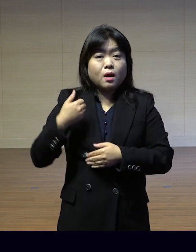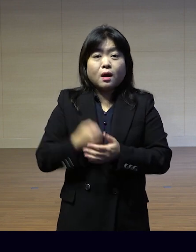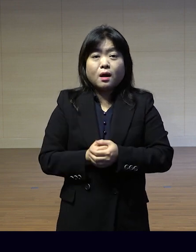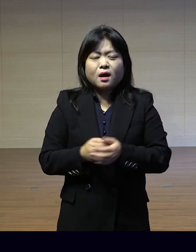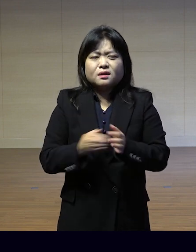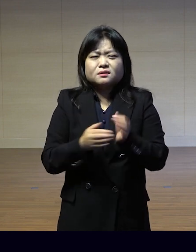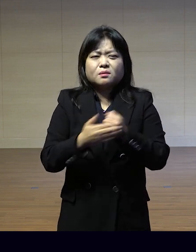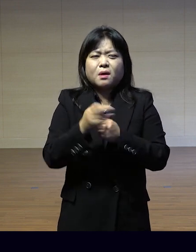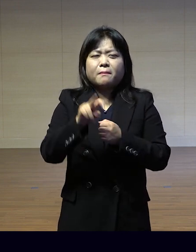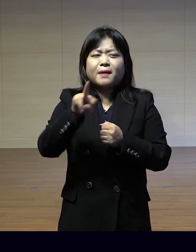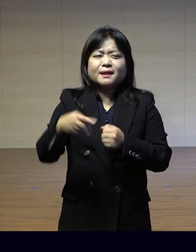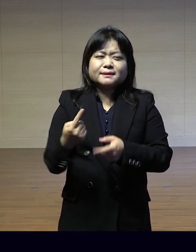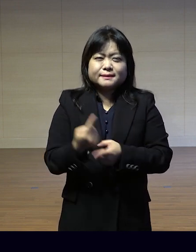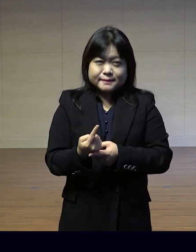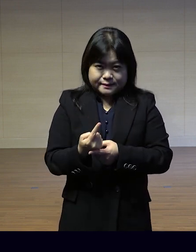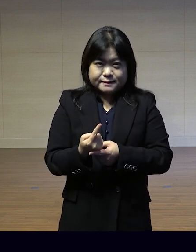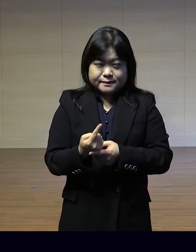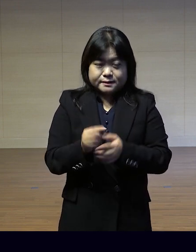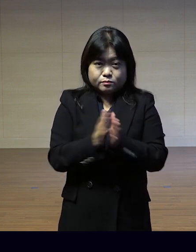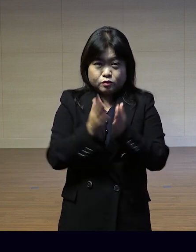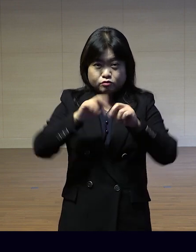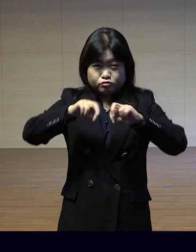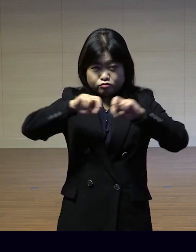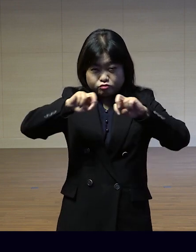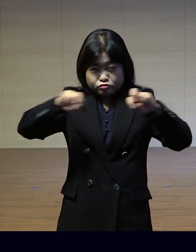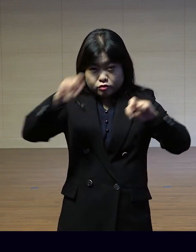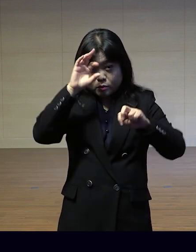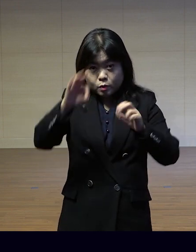막스의 주로 2차문을 가지고 막 뒤지다 보니까